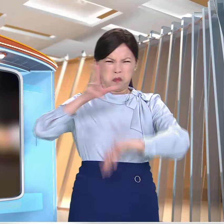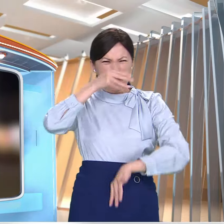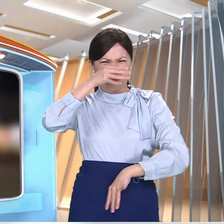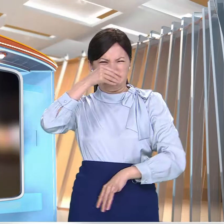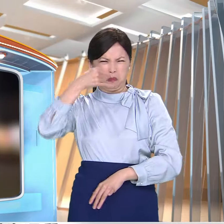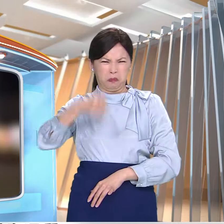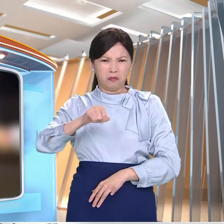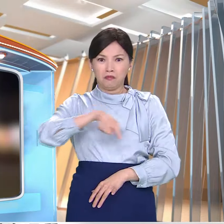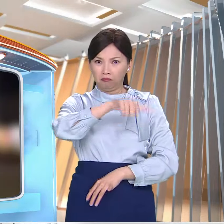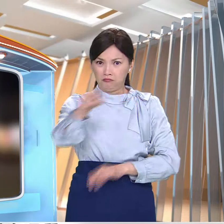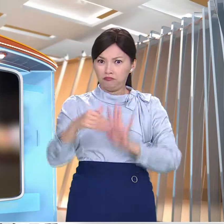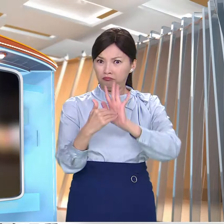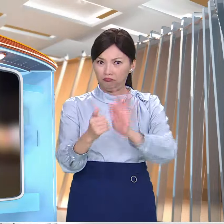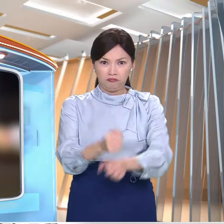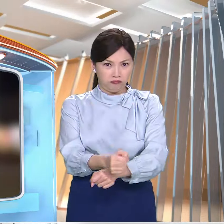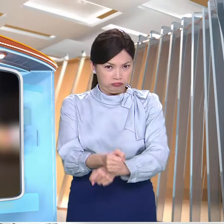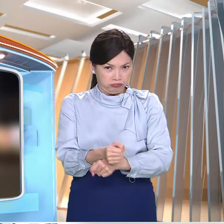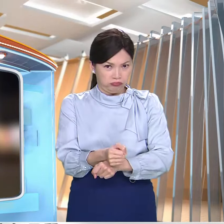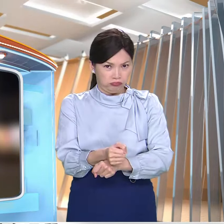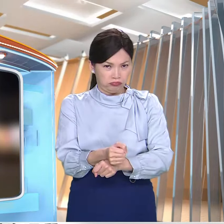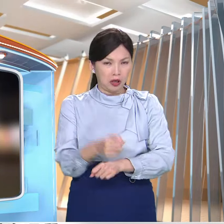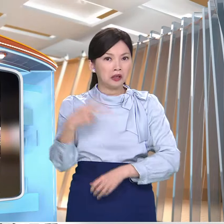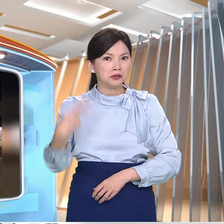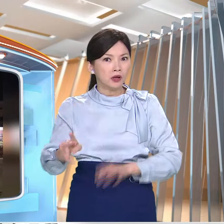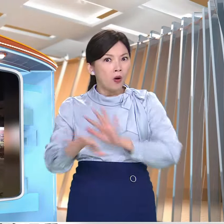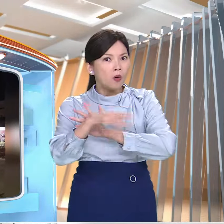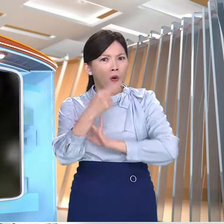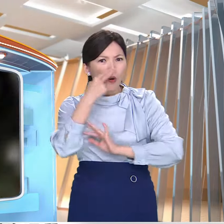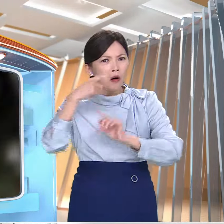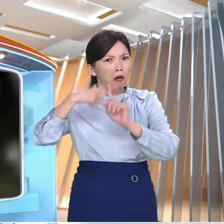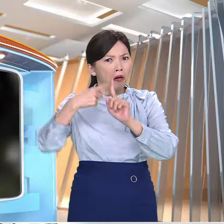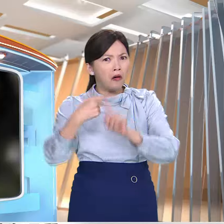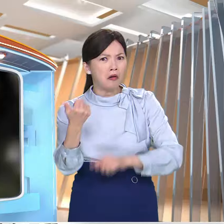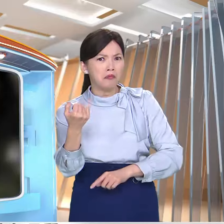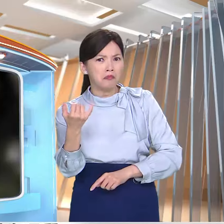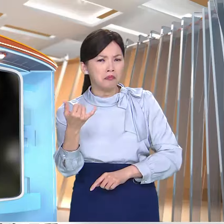另外也已经派员监控空气品质。